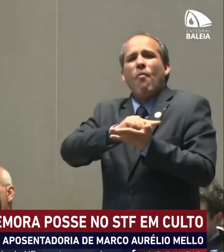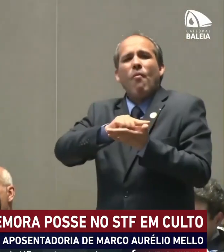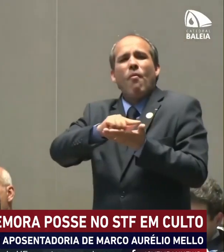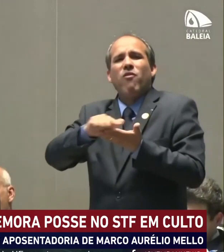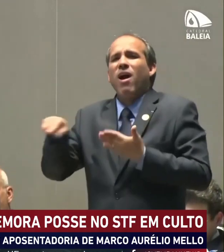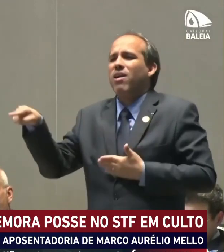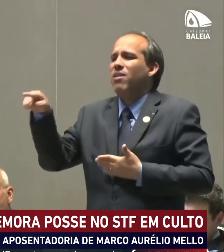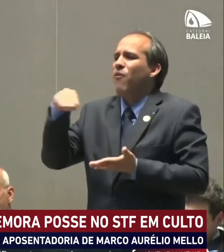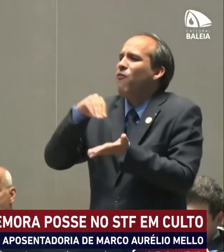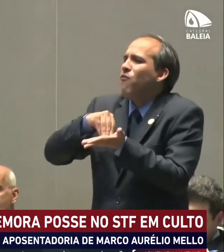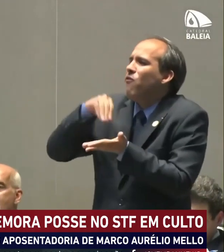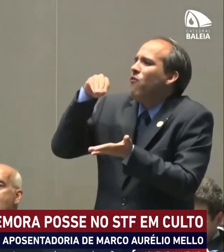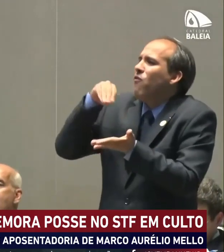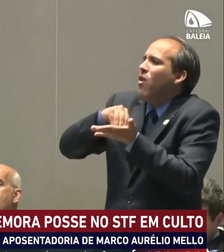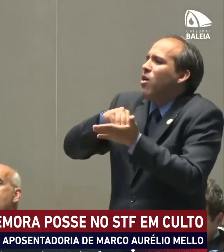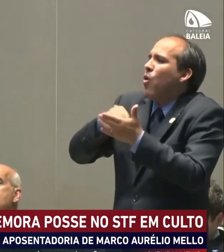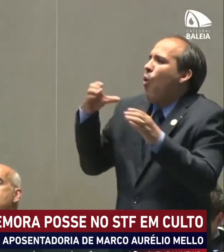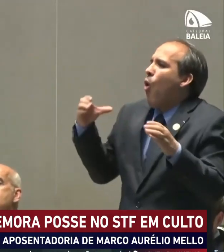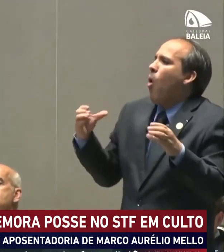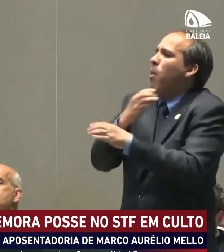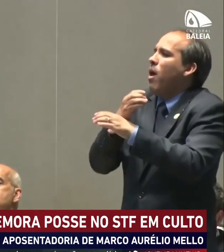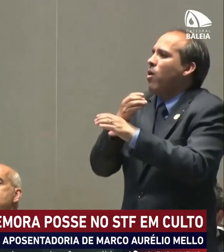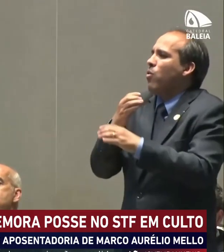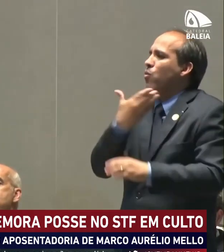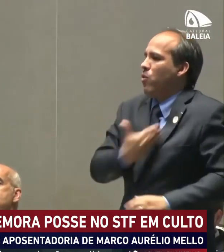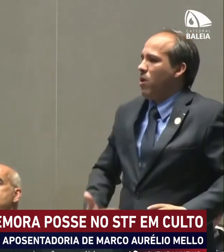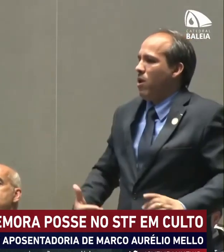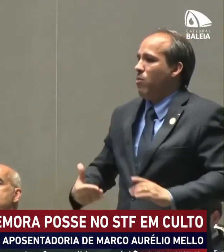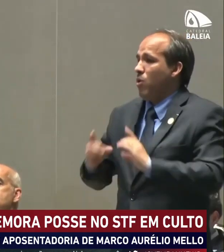legitimidade ao próprio Estado democrático de direito.